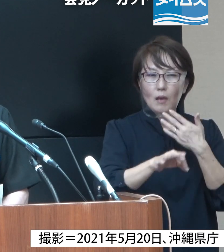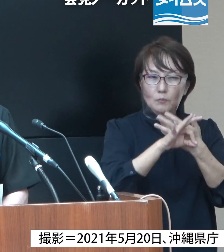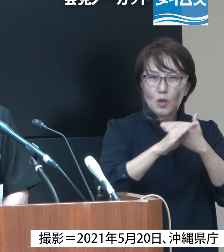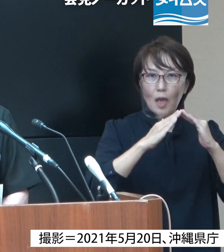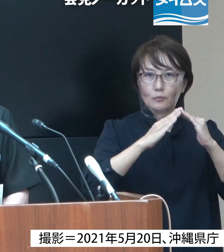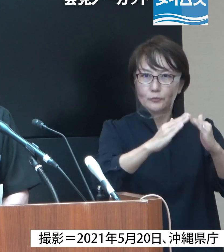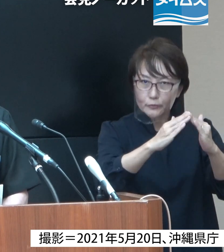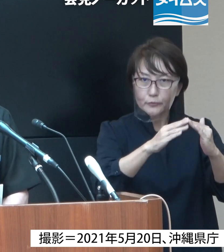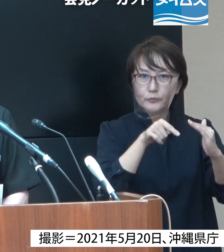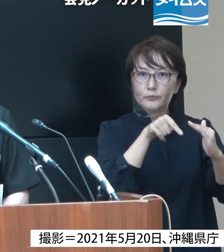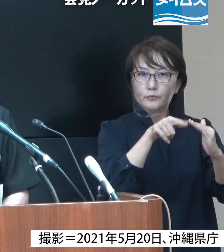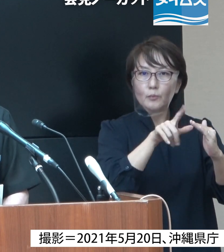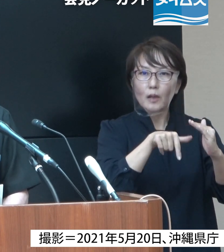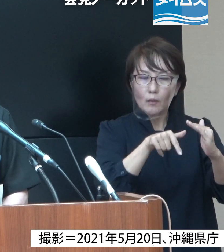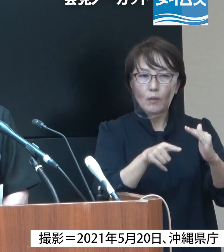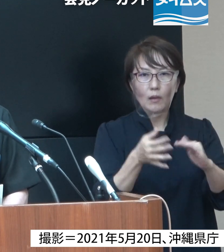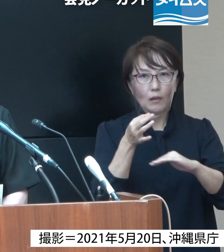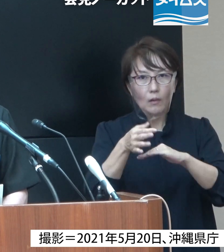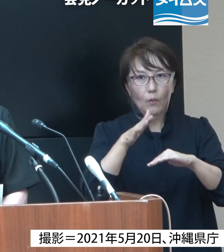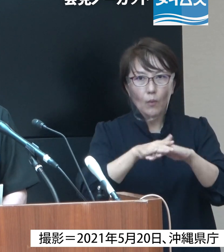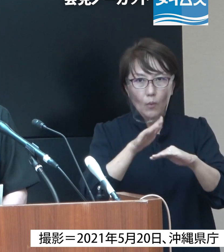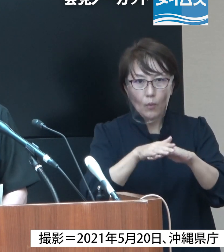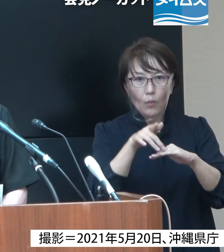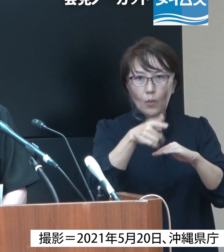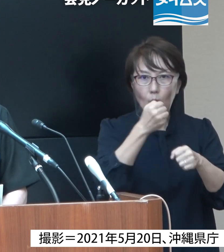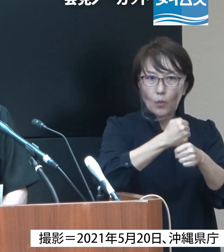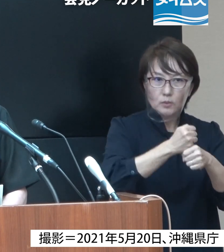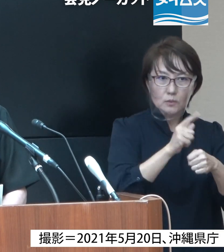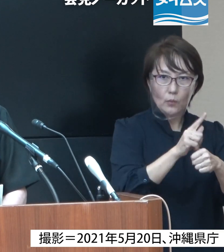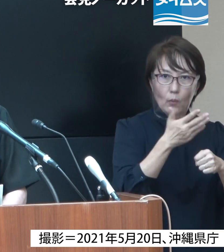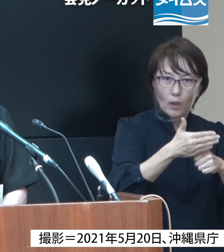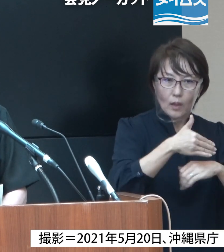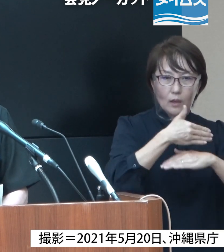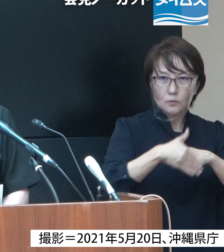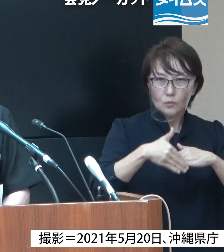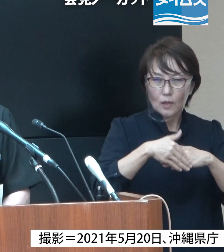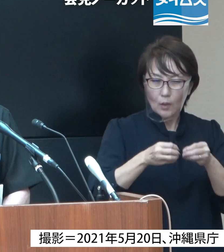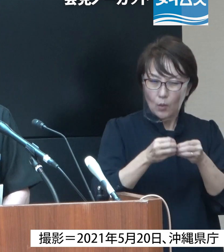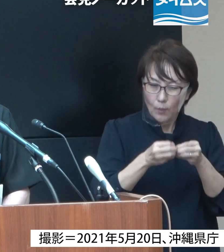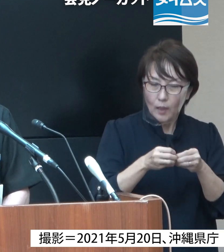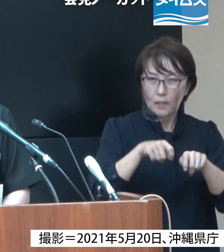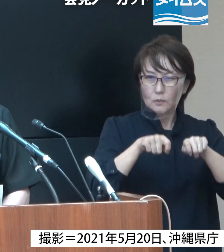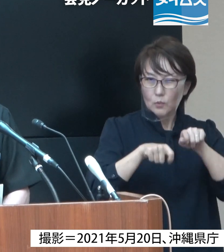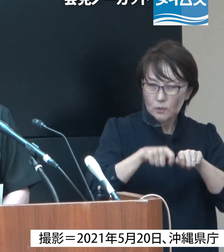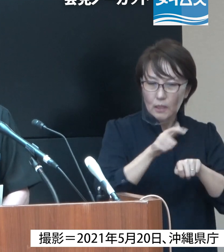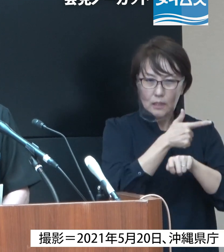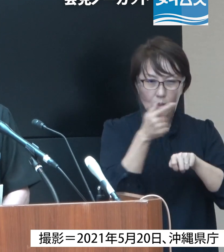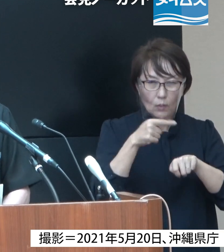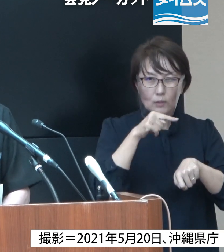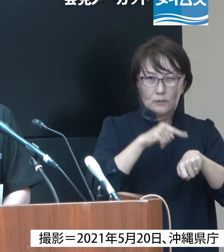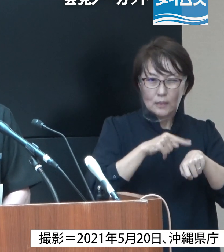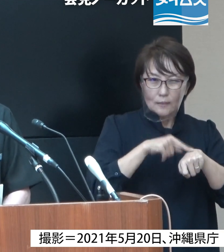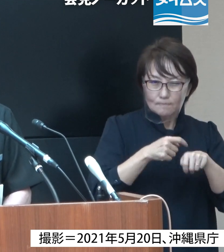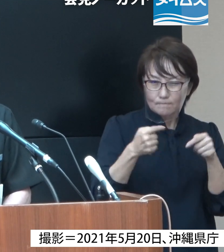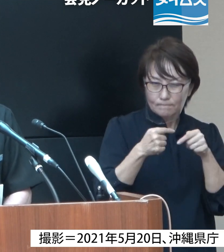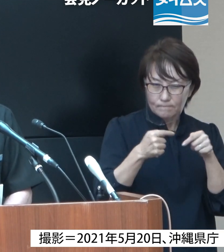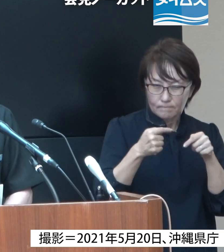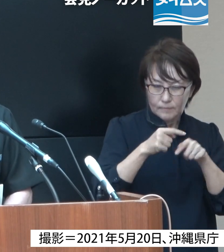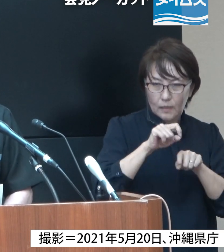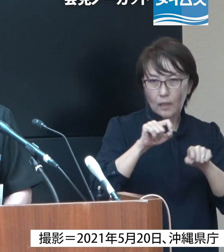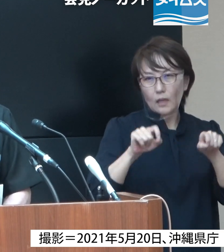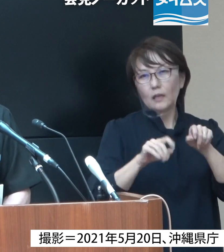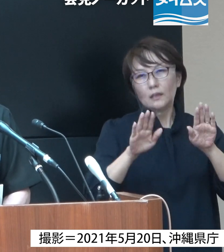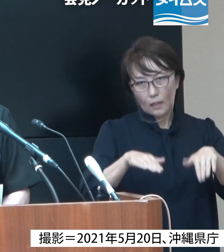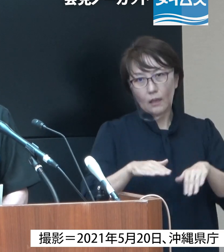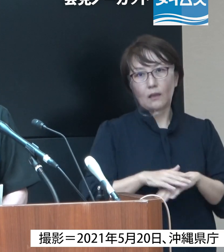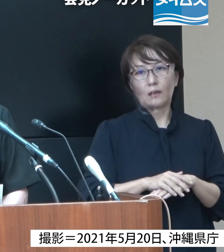ように入手するのか、それに伴う工事はどうなるのか、そのようなその細かい調整が非常に時間がかかったのは事実